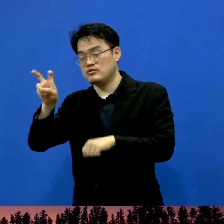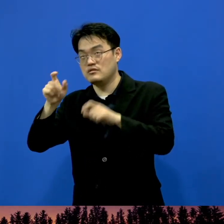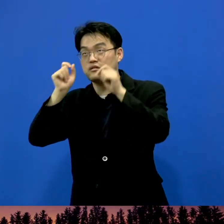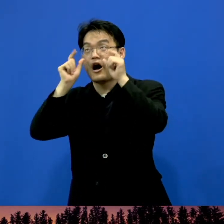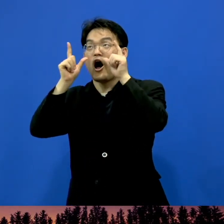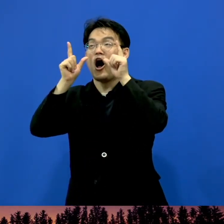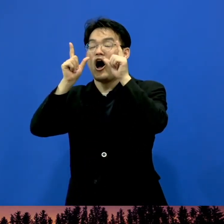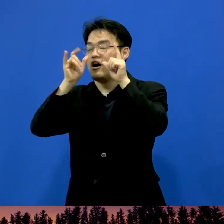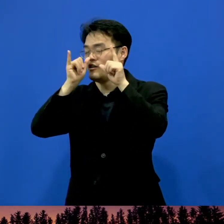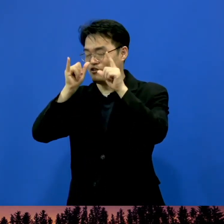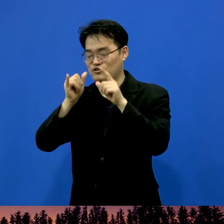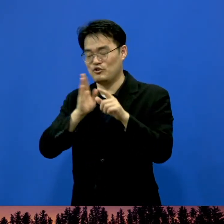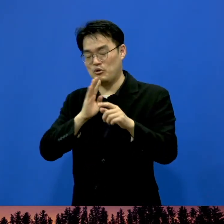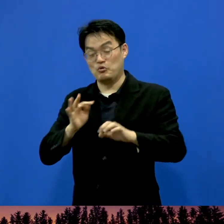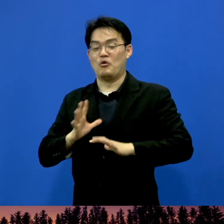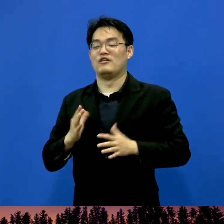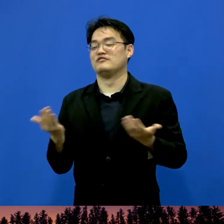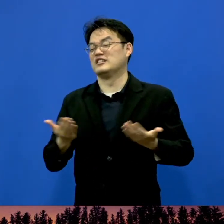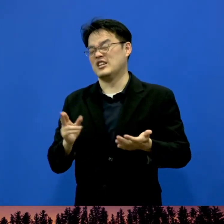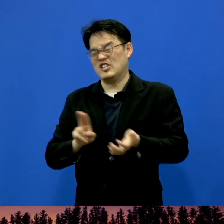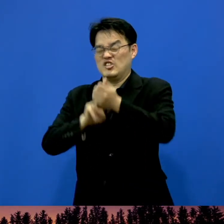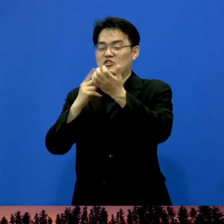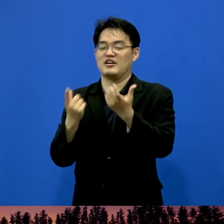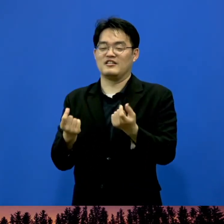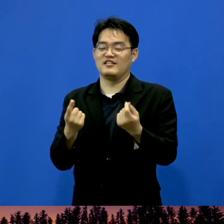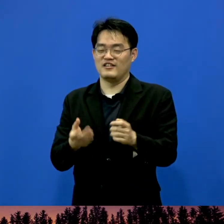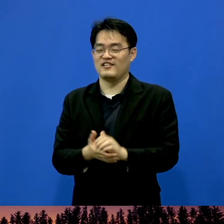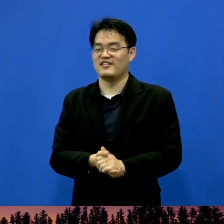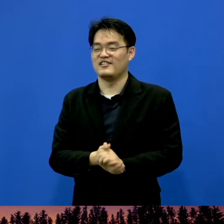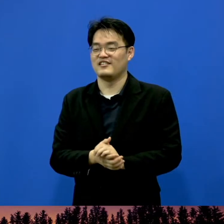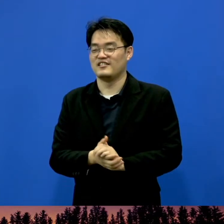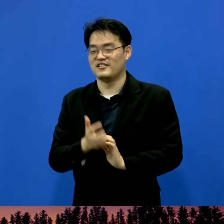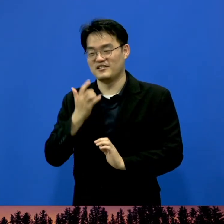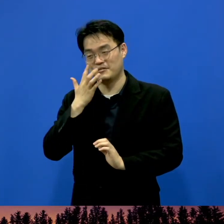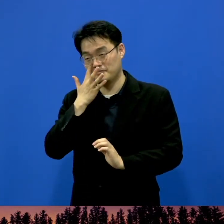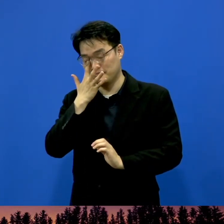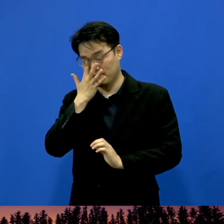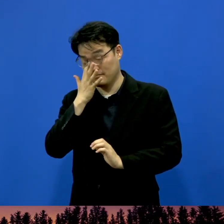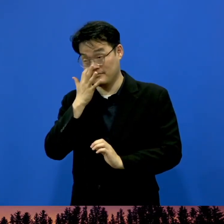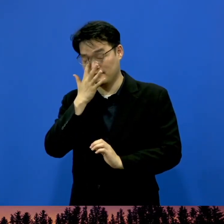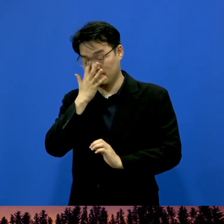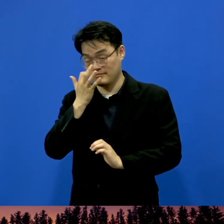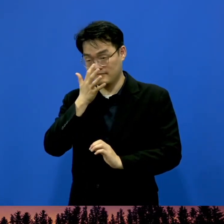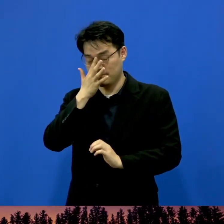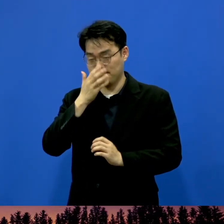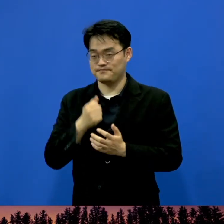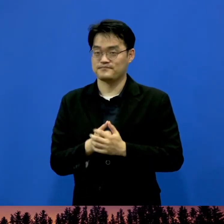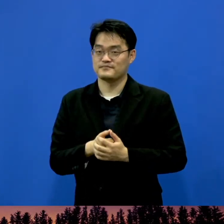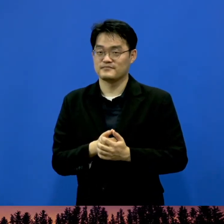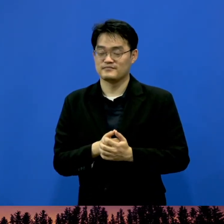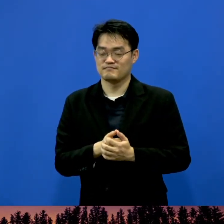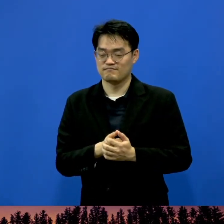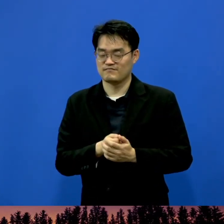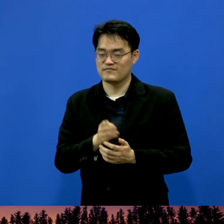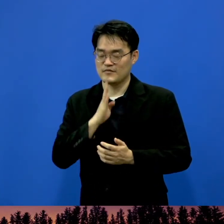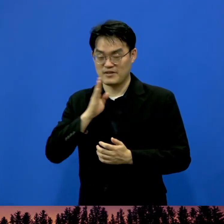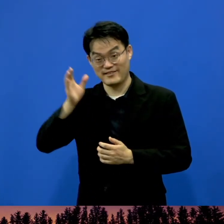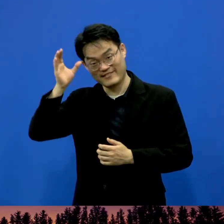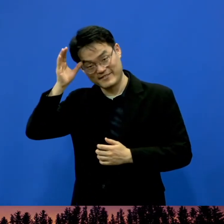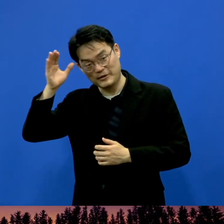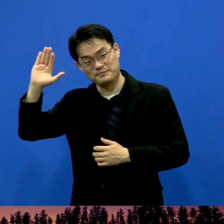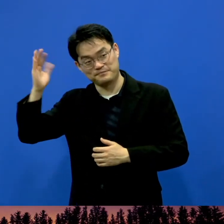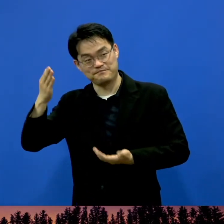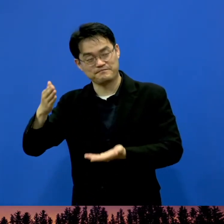다음 세대는 얼마나 놀라운 가능성을 가지고 있는 세대인지 진짜 기대가 됩니다. 그죠?